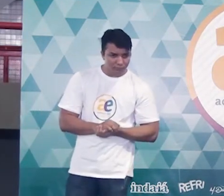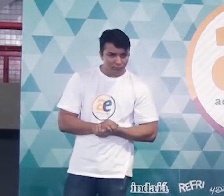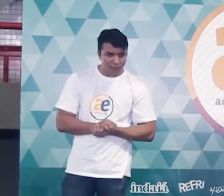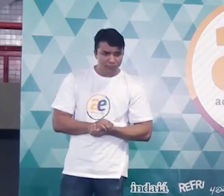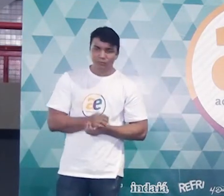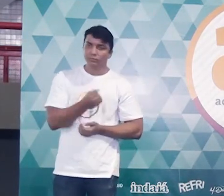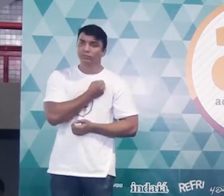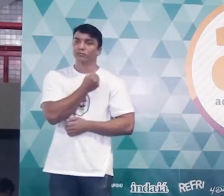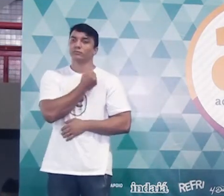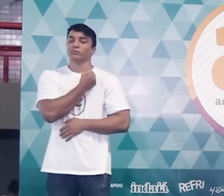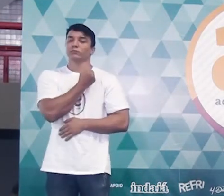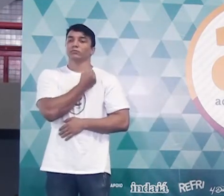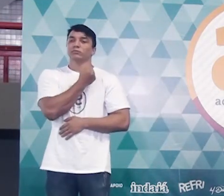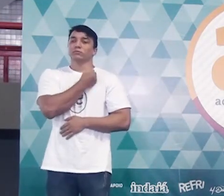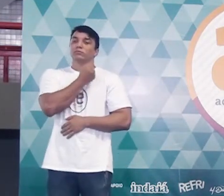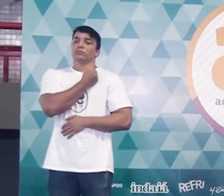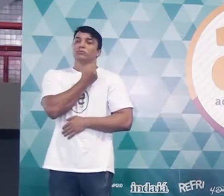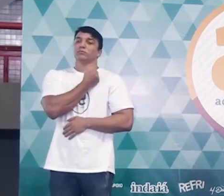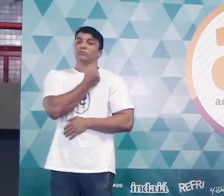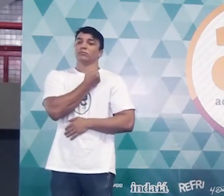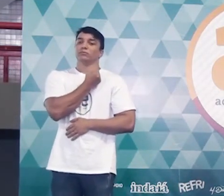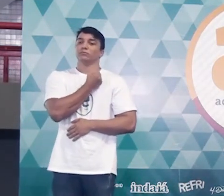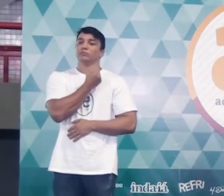A página 81.